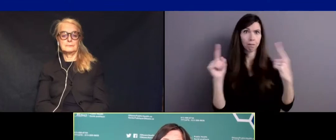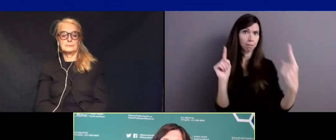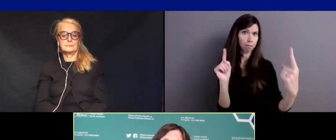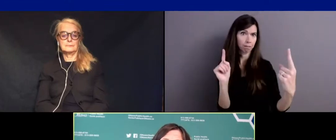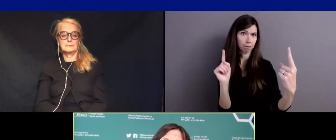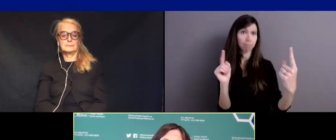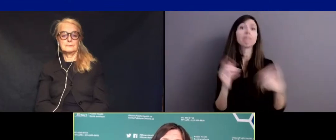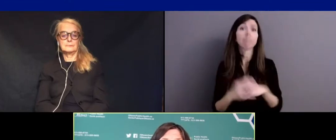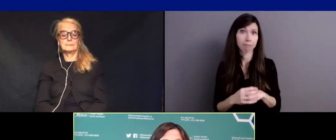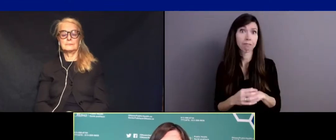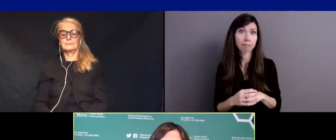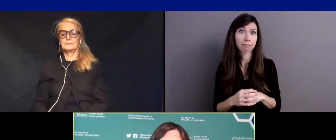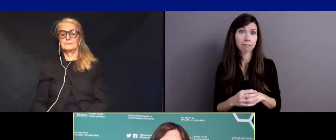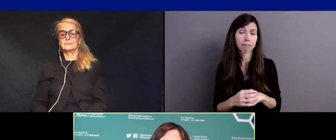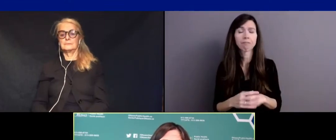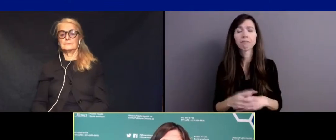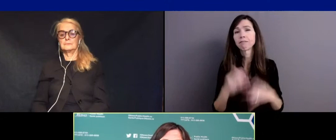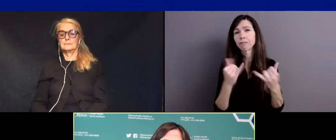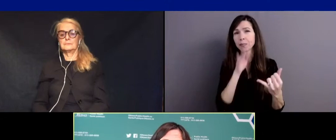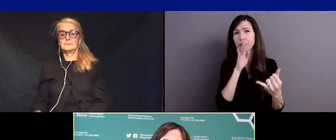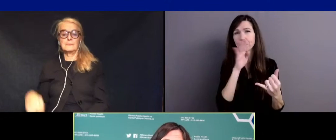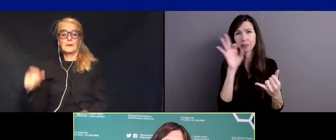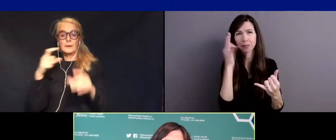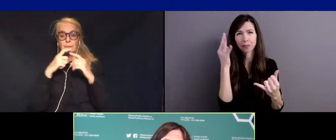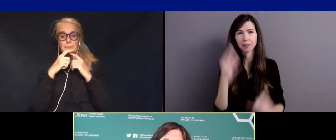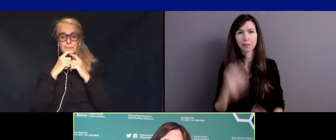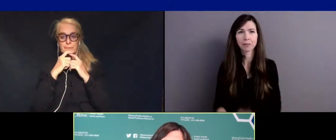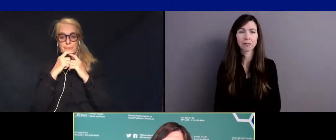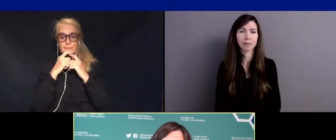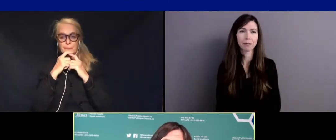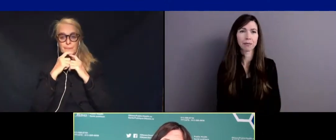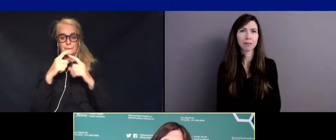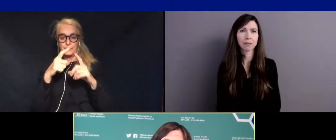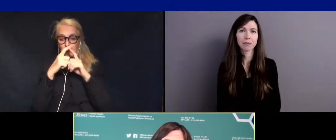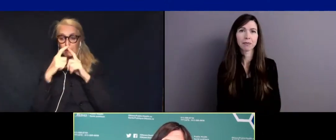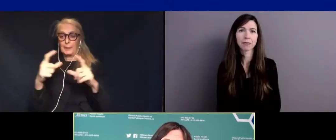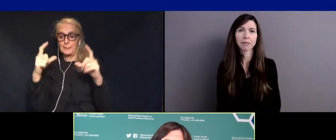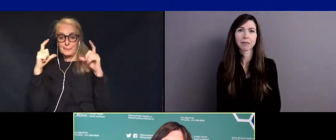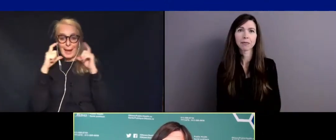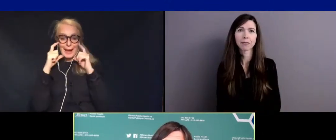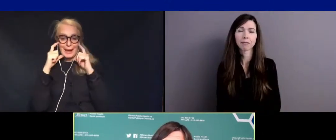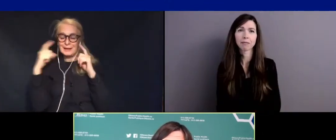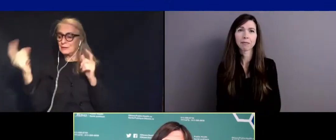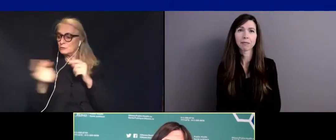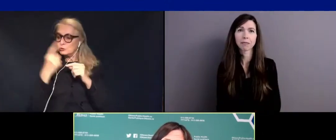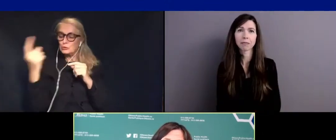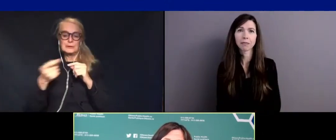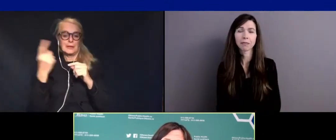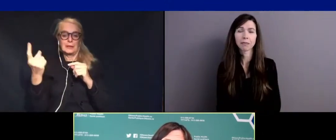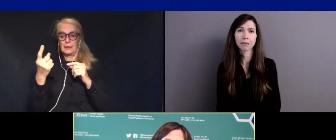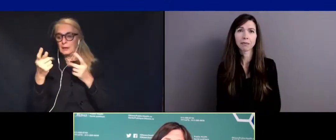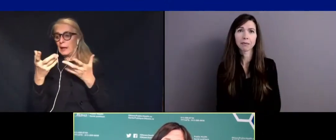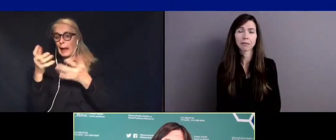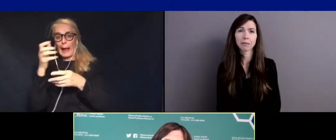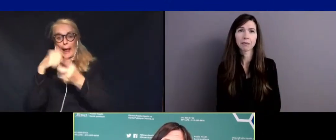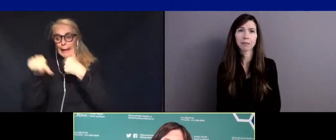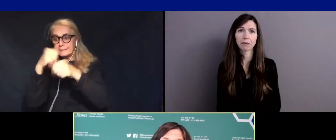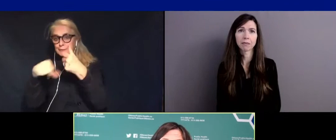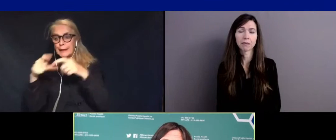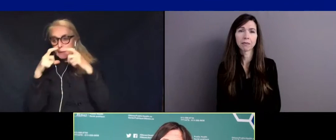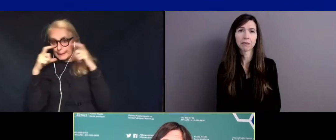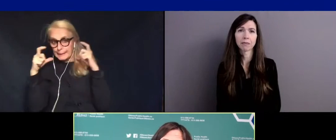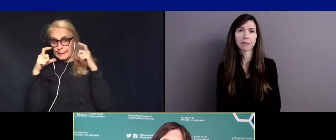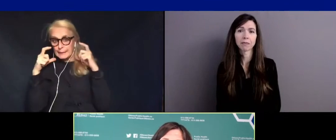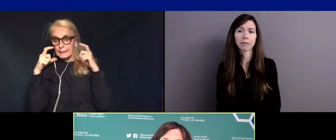Une masque doit être portée en tout temps avant, pendant et après l'activité, sauf s'ils